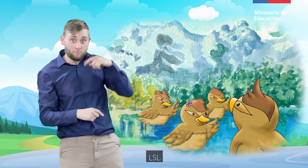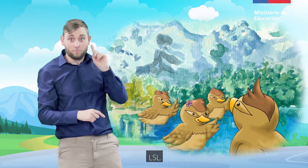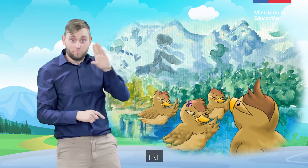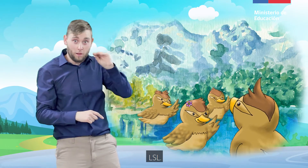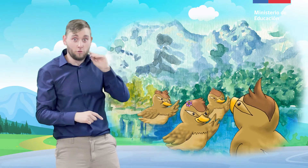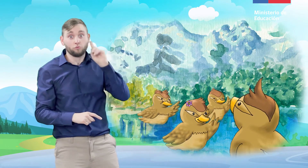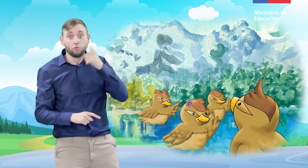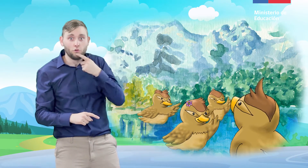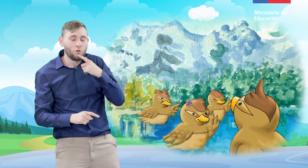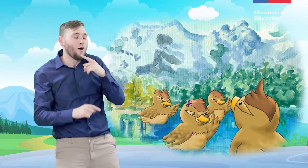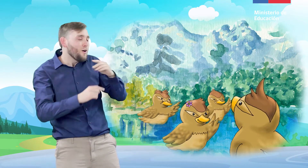LSL.